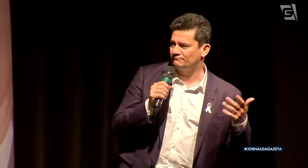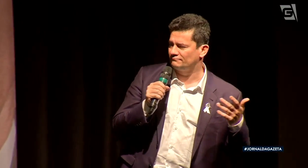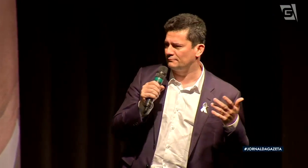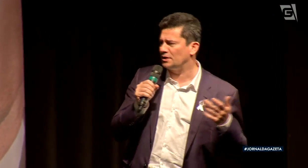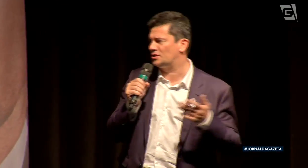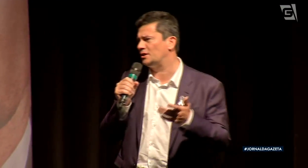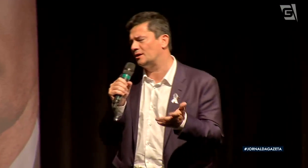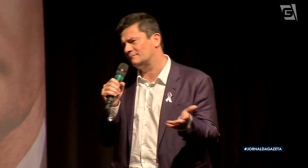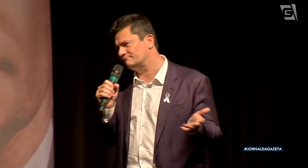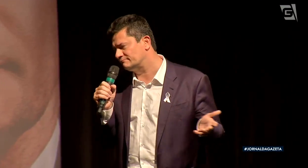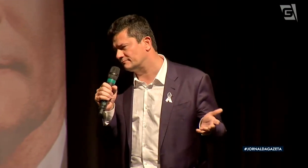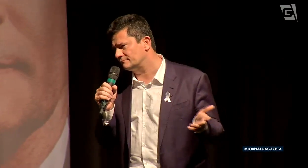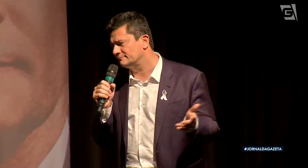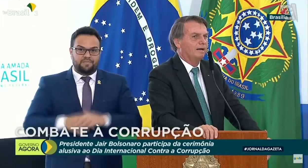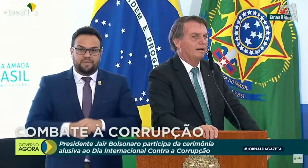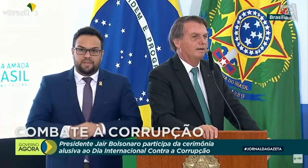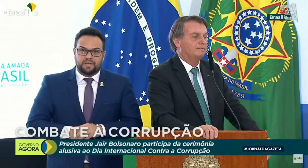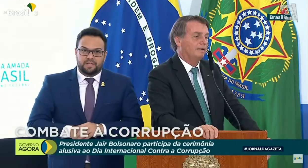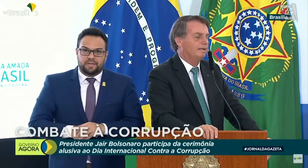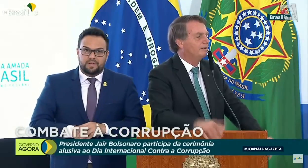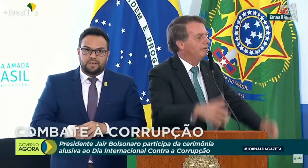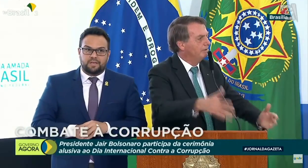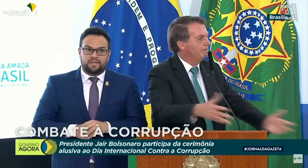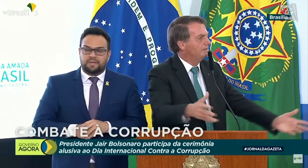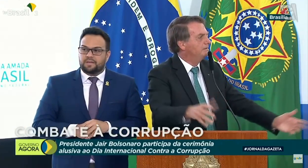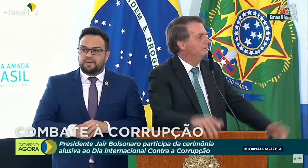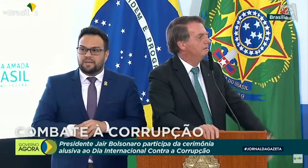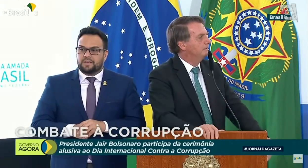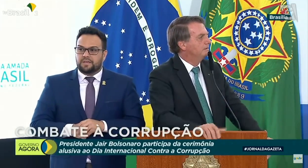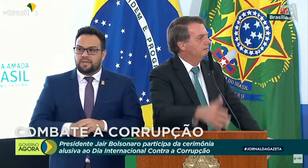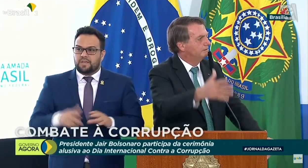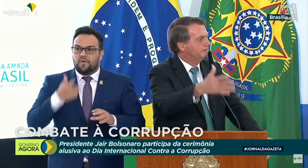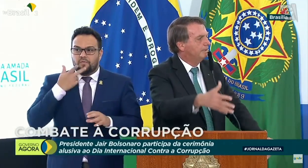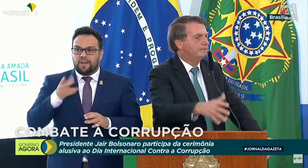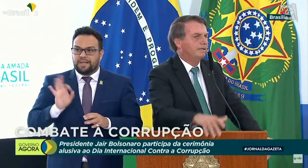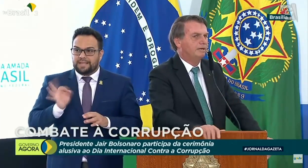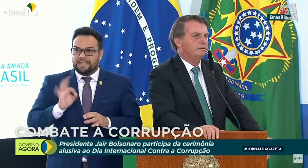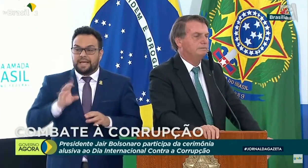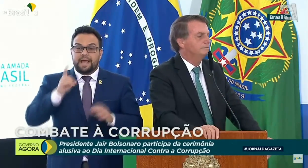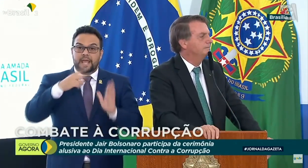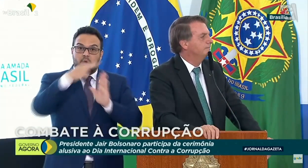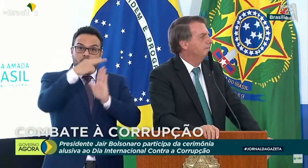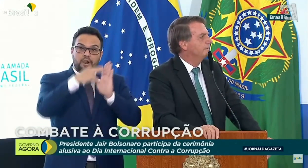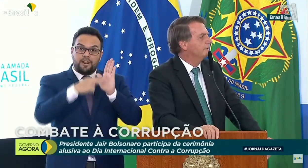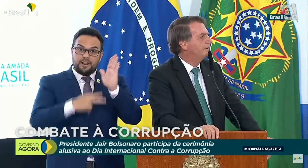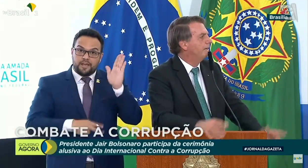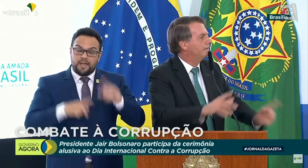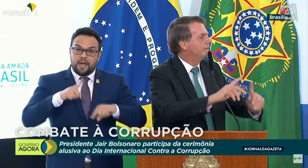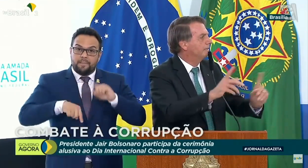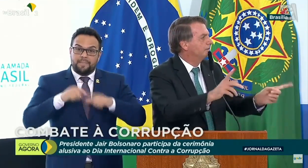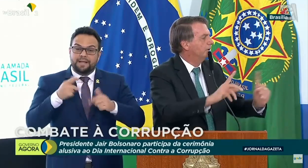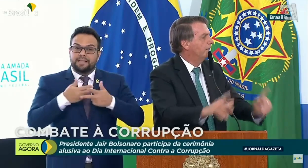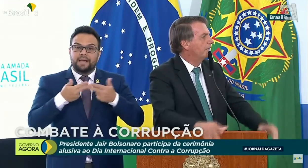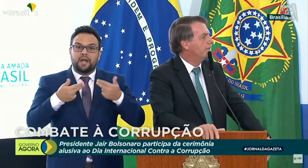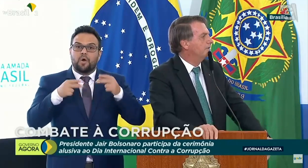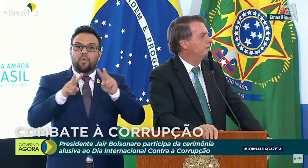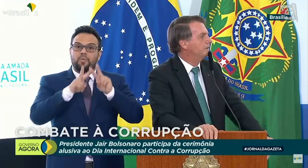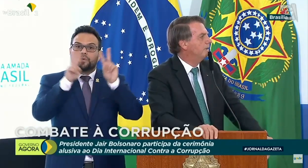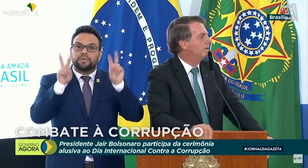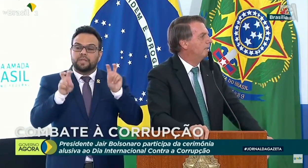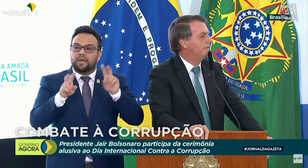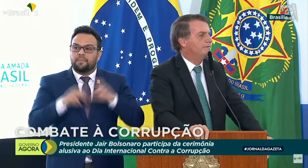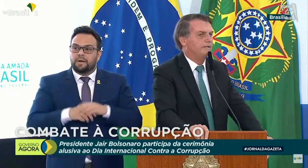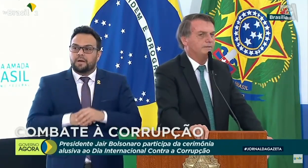pré-candidato ao Planalto Sérgio Mouro do podemos o presidente também criticou o inquérito aberto ou por Alexandre de Moraes para apurar uma